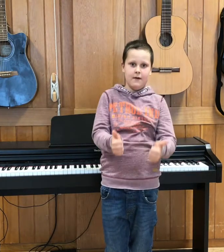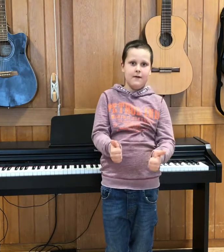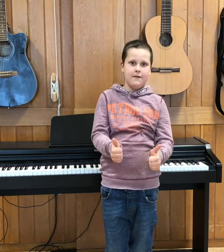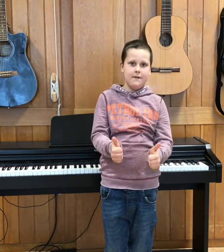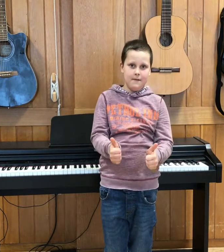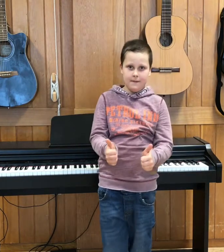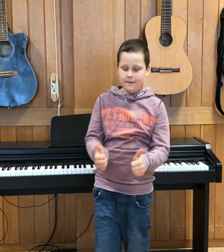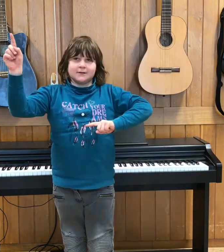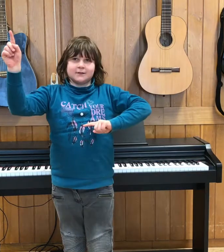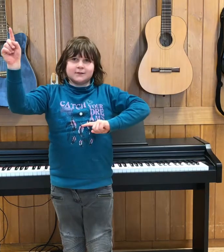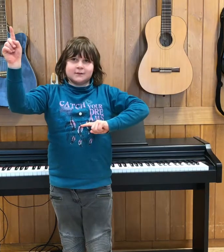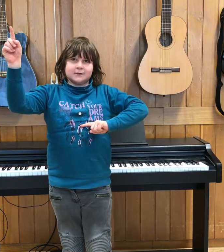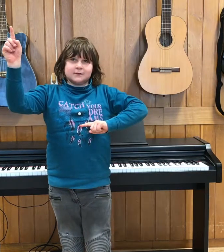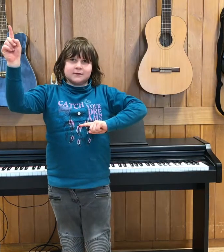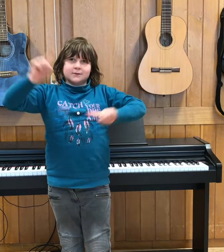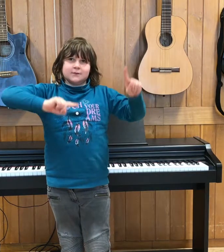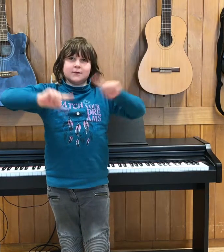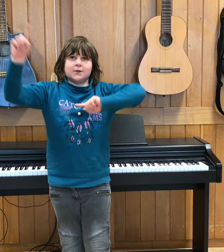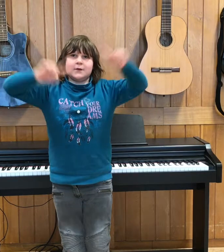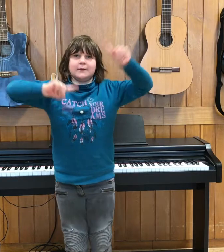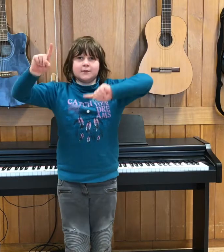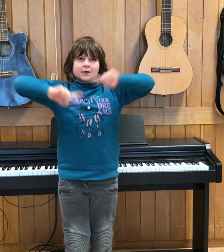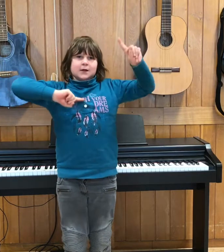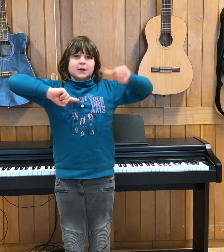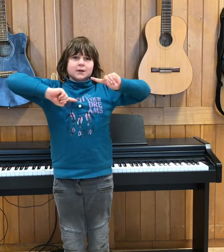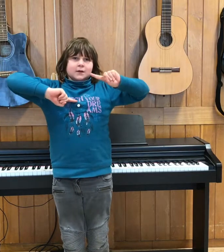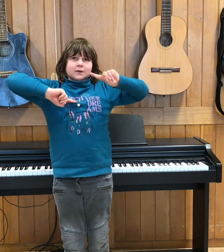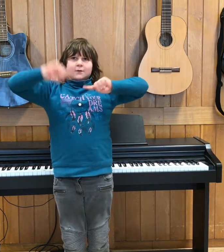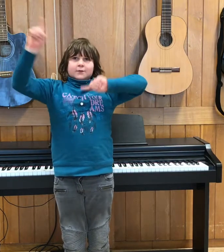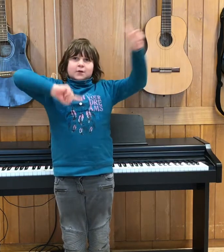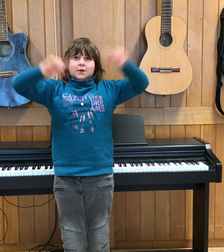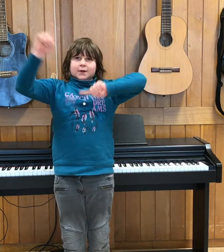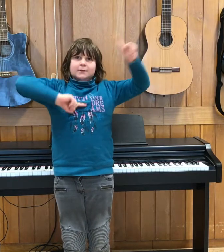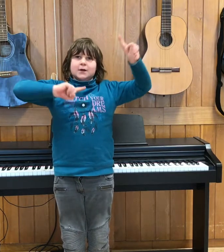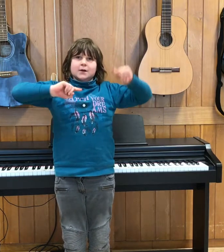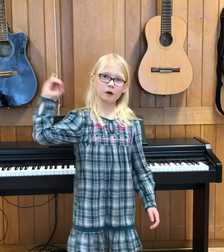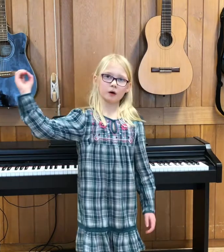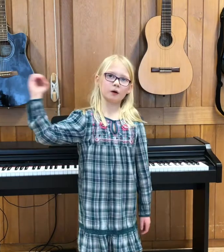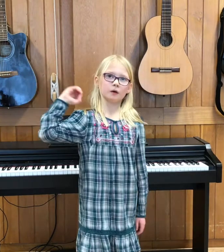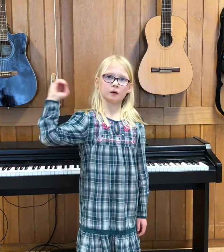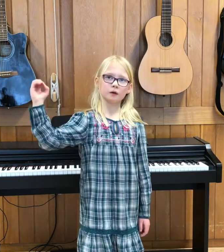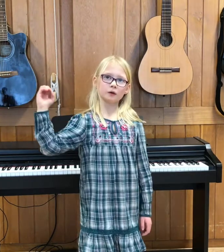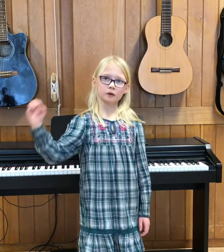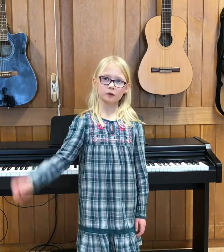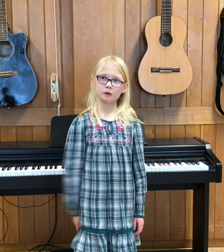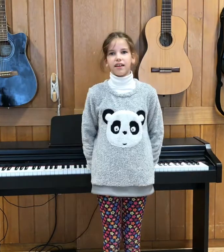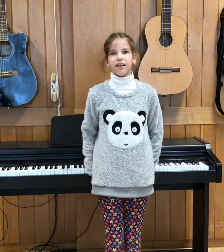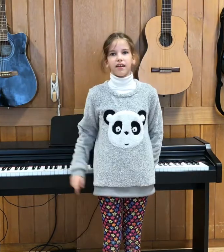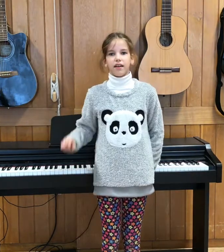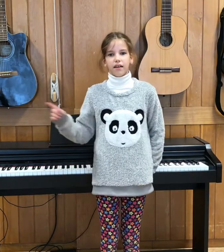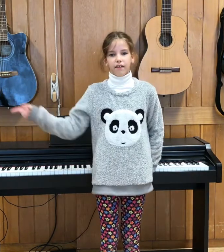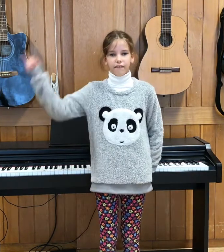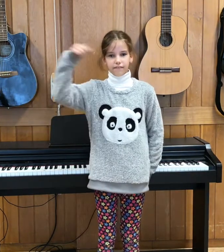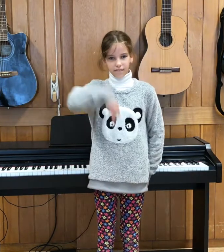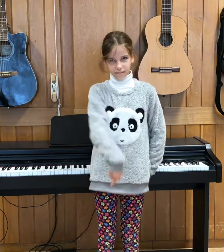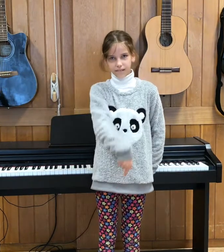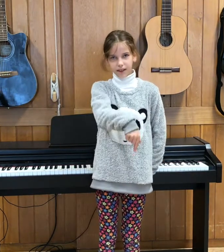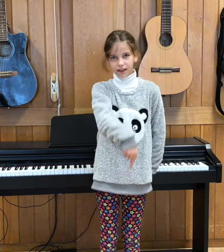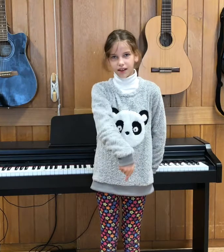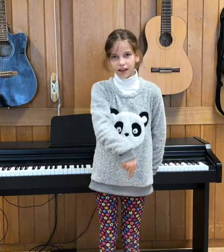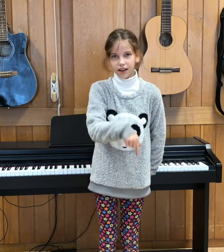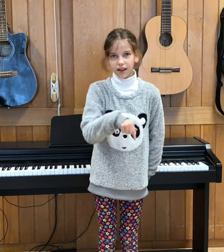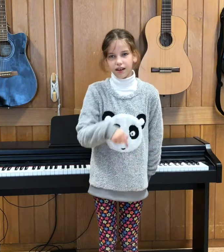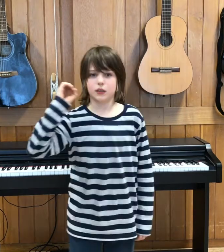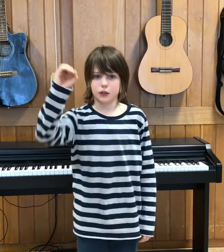Lass uns leben wie ein Feuerwerk Feuerwerk, oh oh Als wenn es